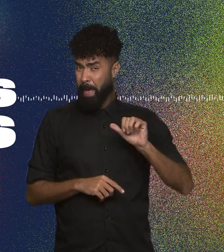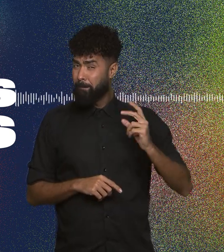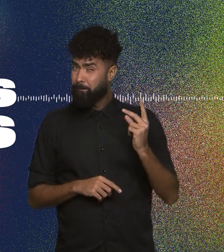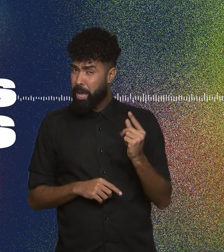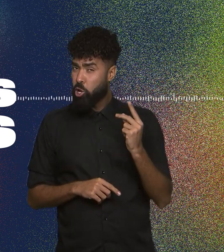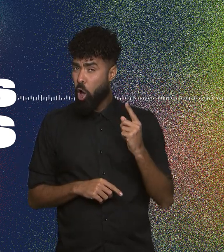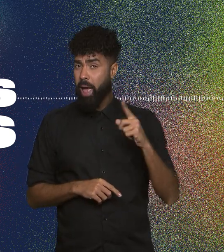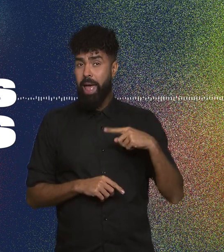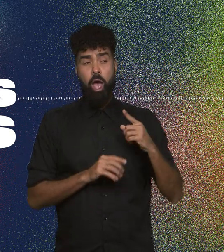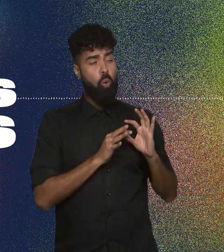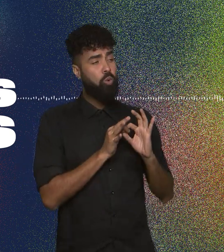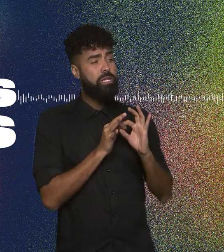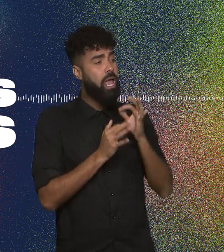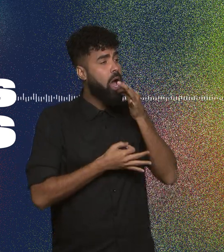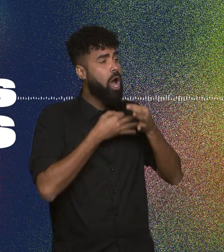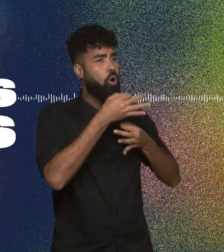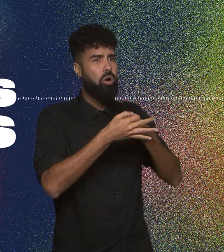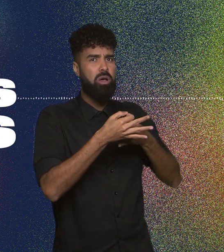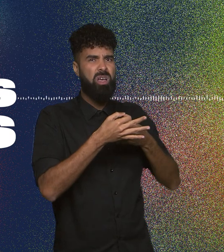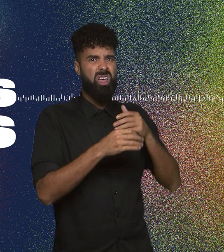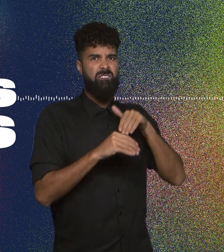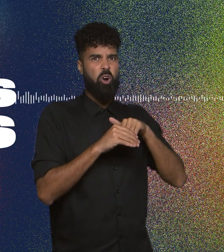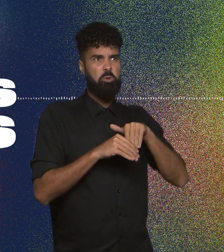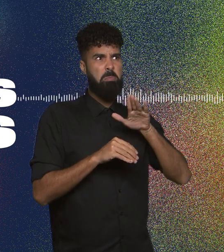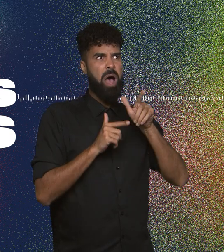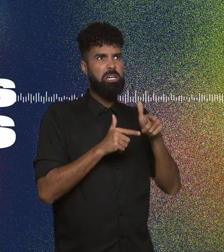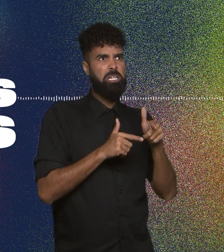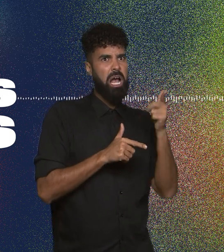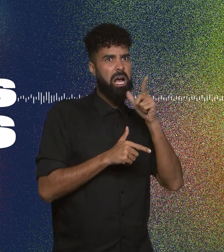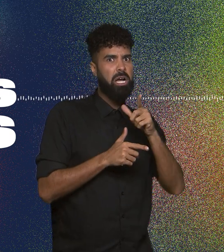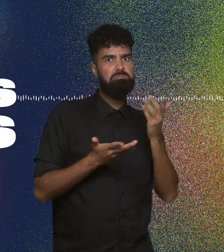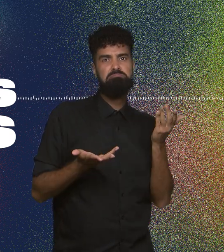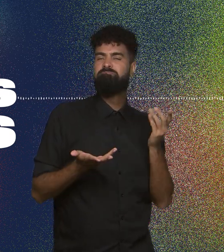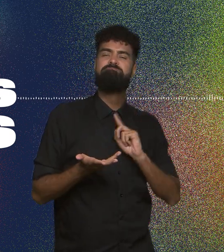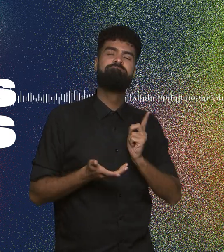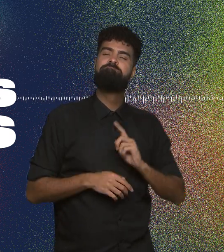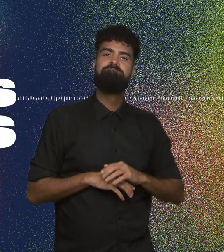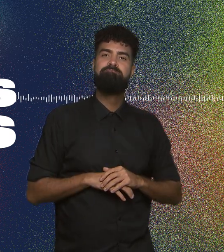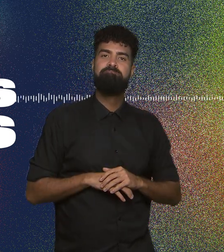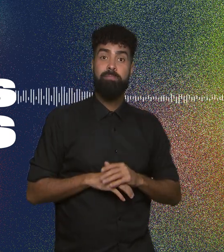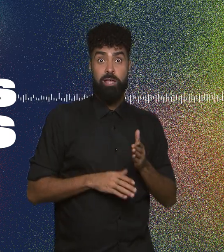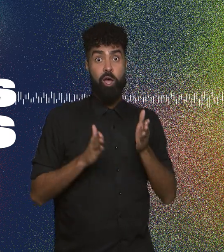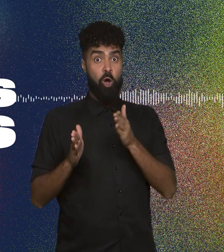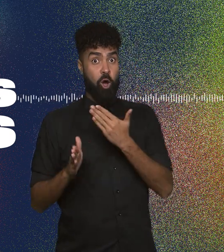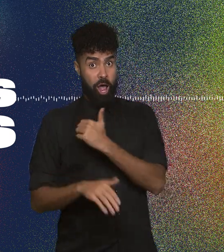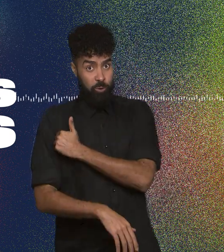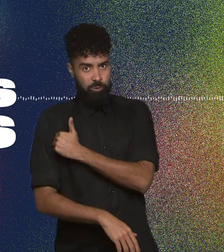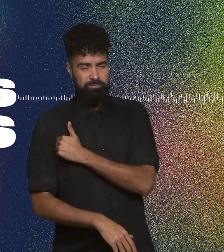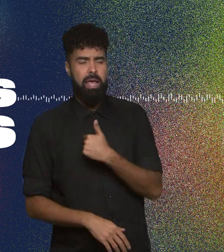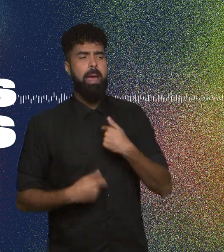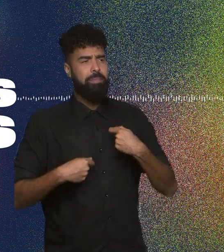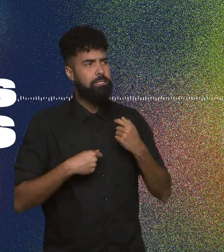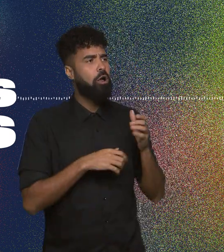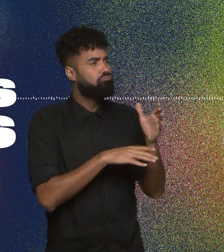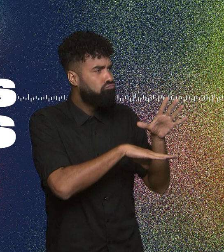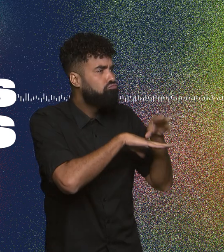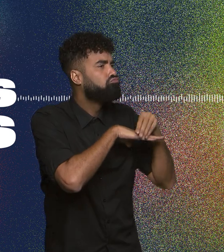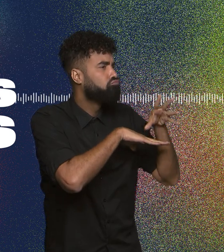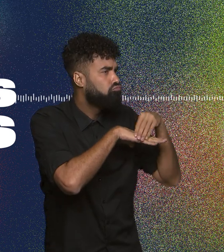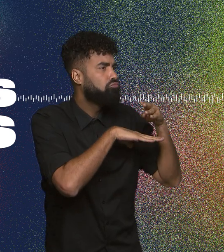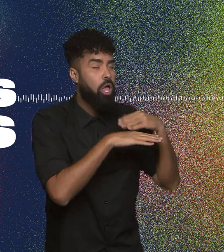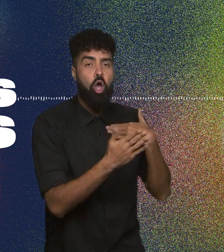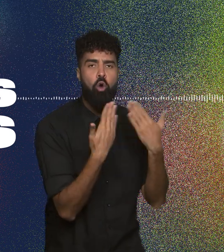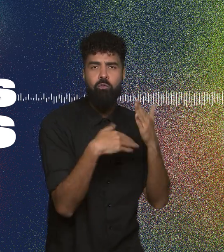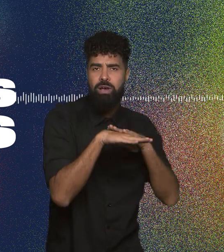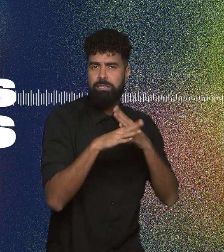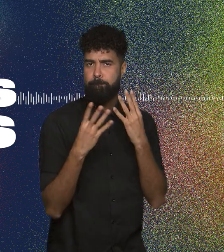uma união, não quem tiver mais voto ganha. Sim, a gente tem que ouvir a turma, mas a gente conversa muito, a gente é muito unido. E eu